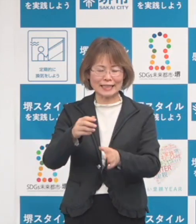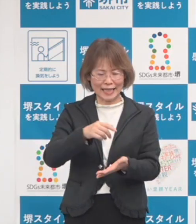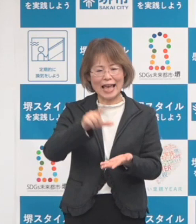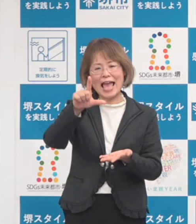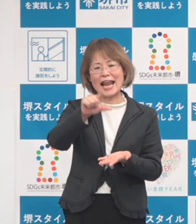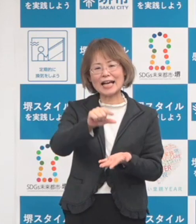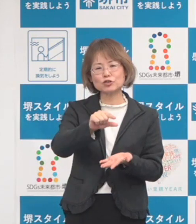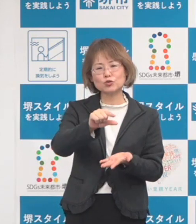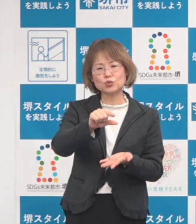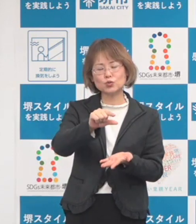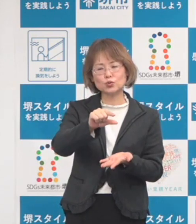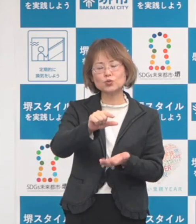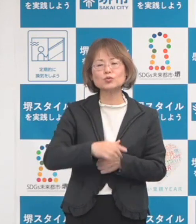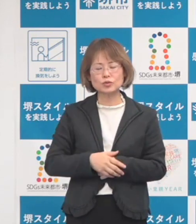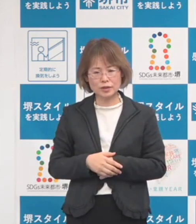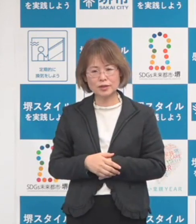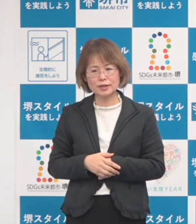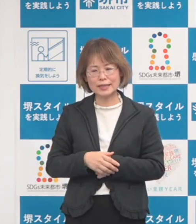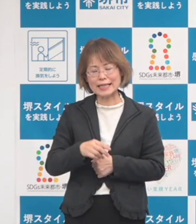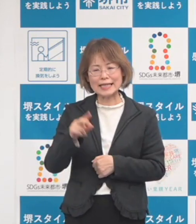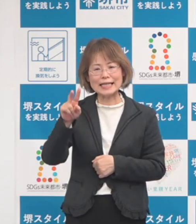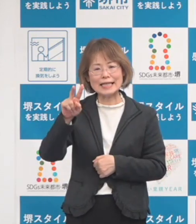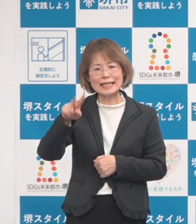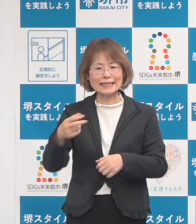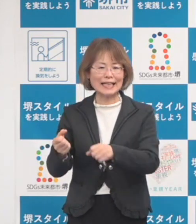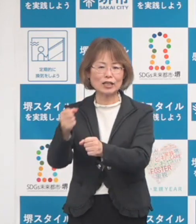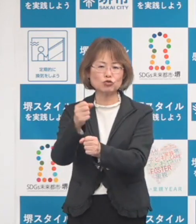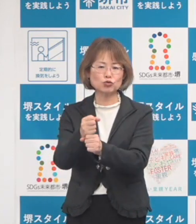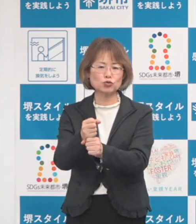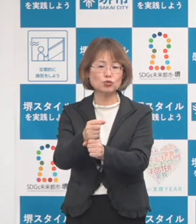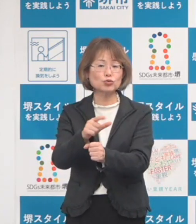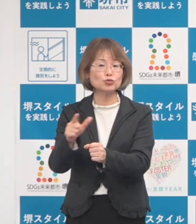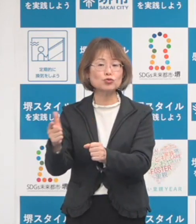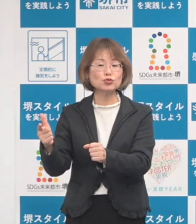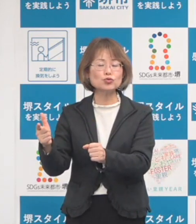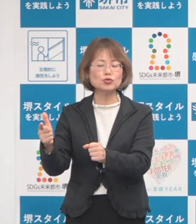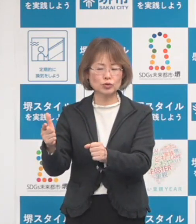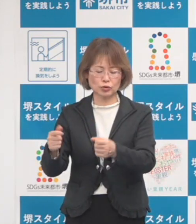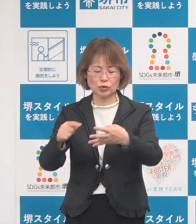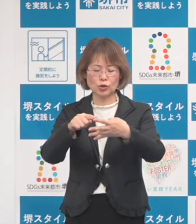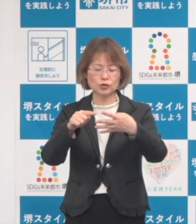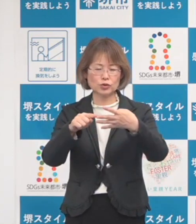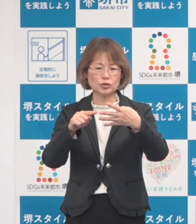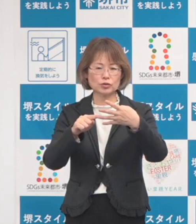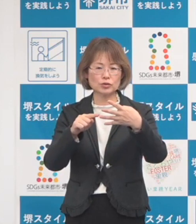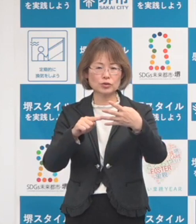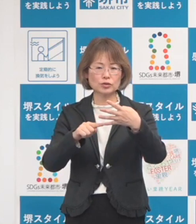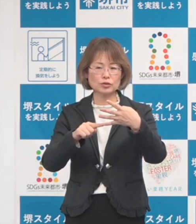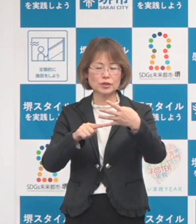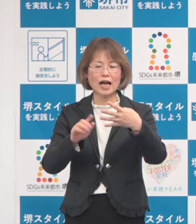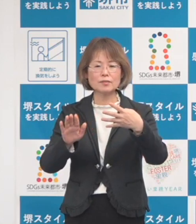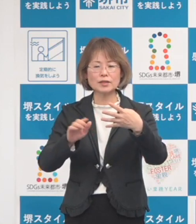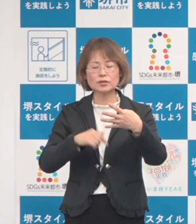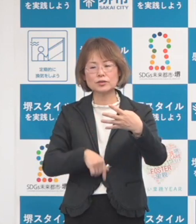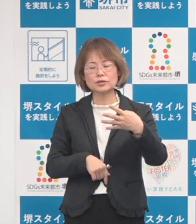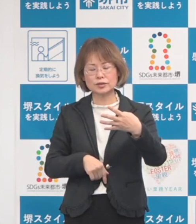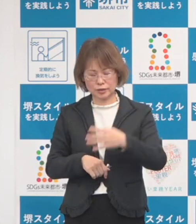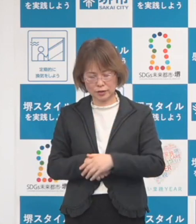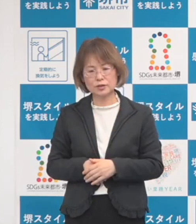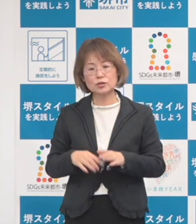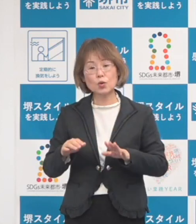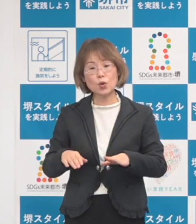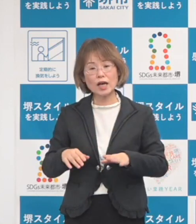す、そしてリユース、リサイクルというその4つでございますので、今回の取り